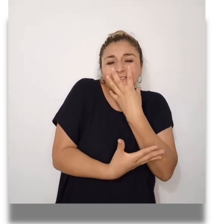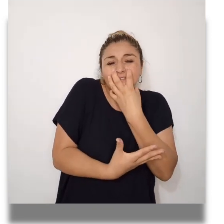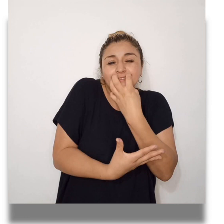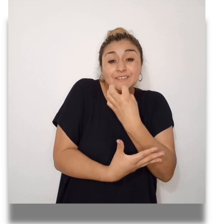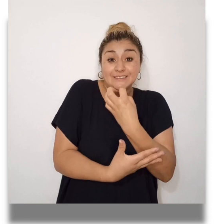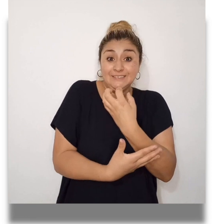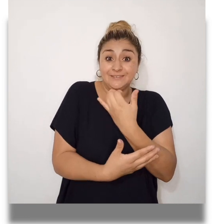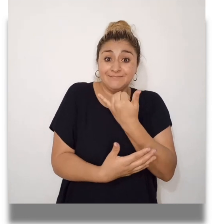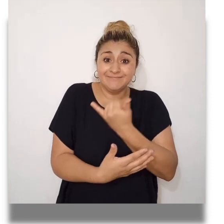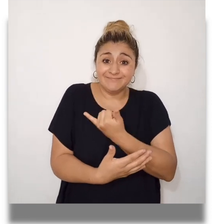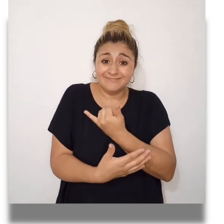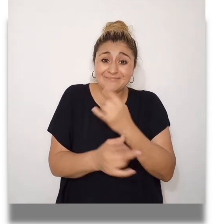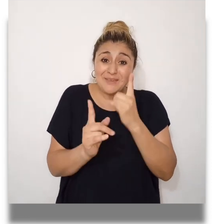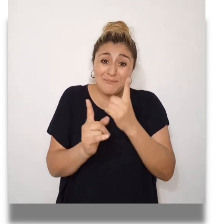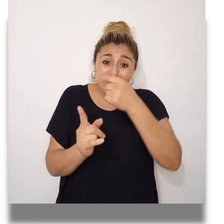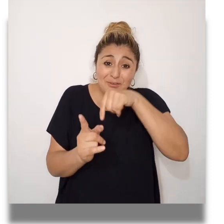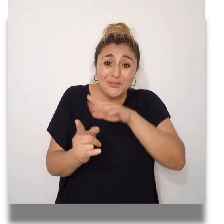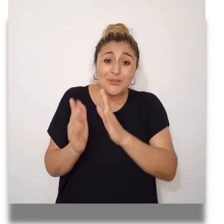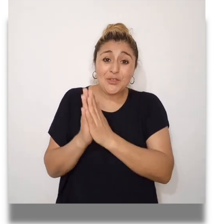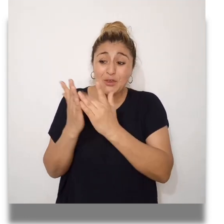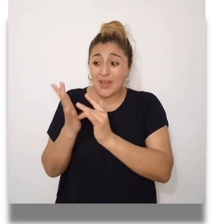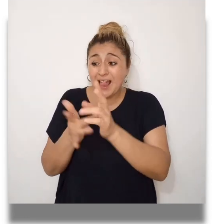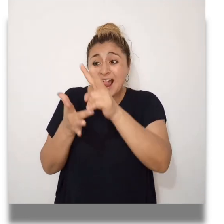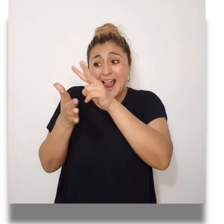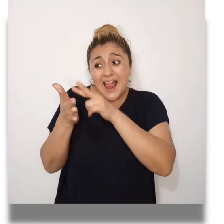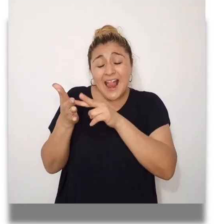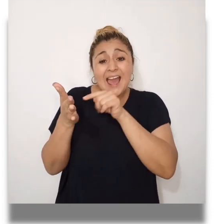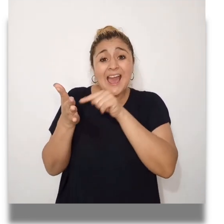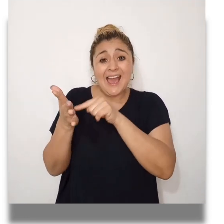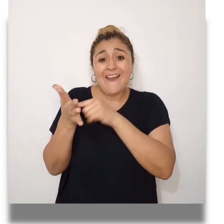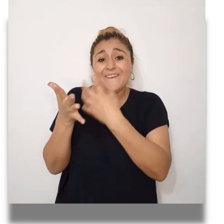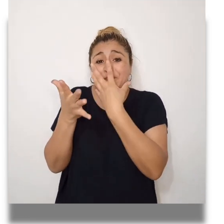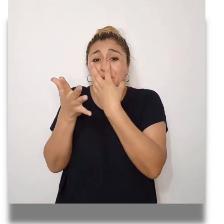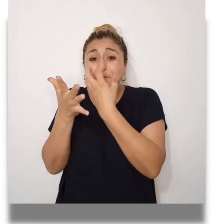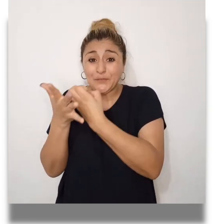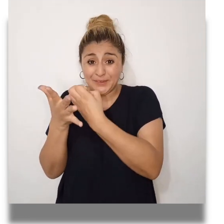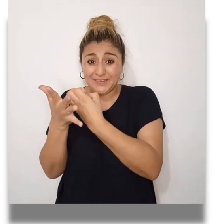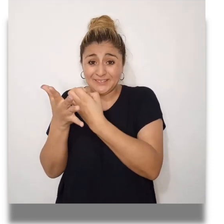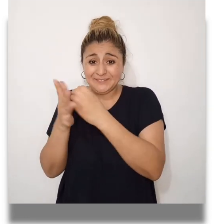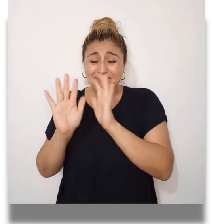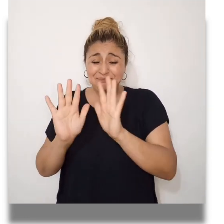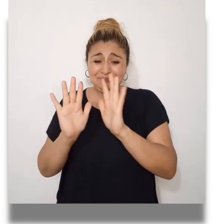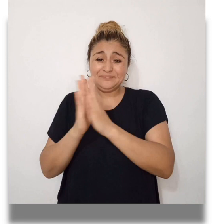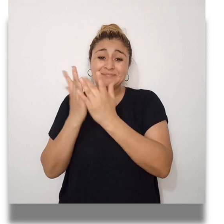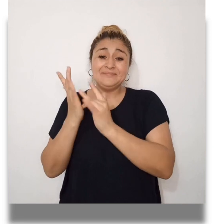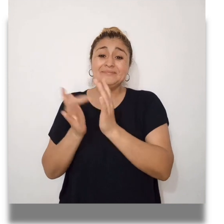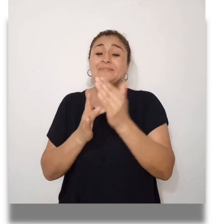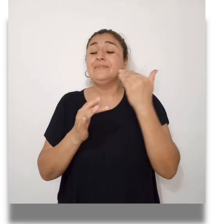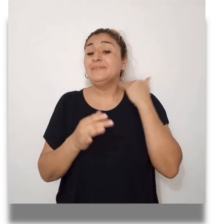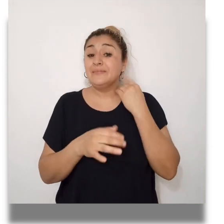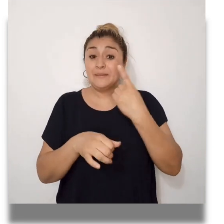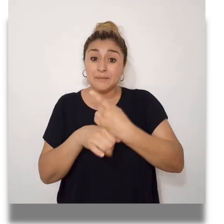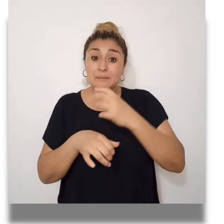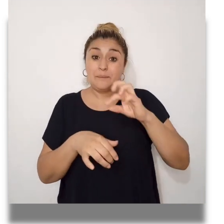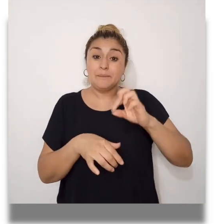2 verset 2. Leamos Primera de Pedro capítulo 2 versículo 2.